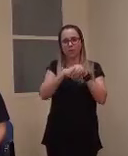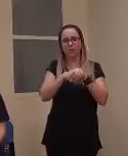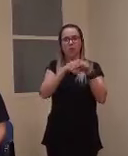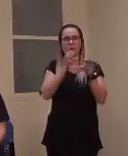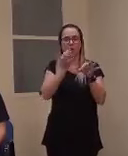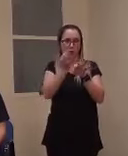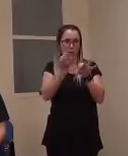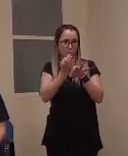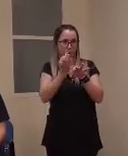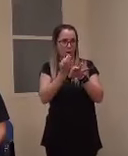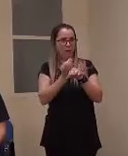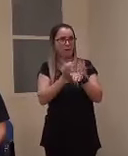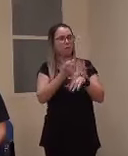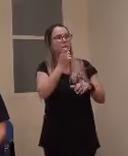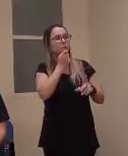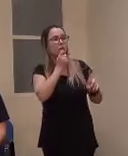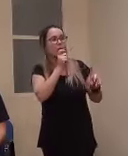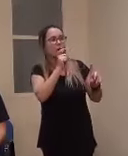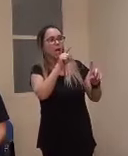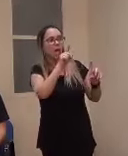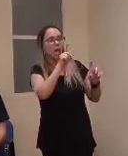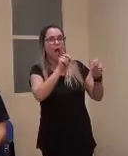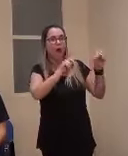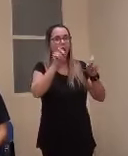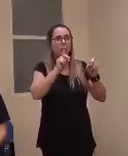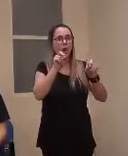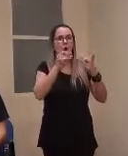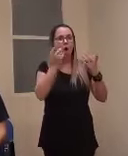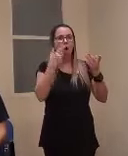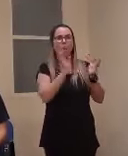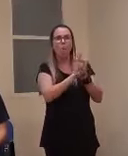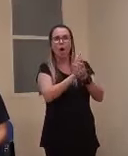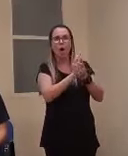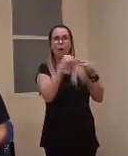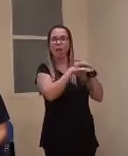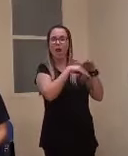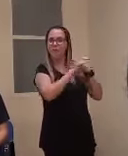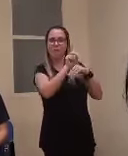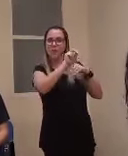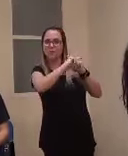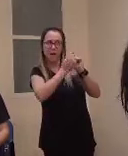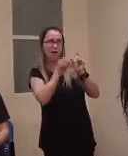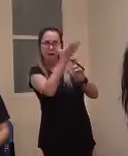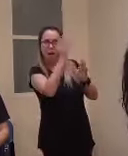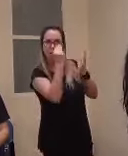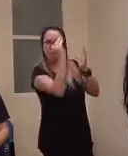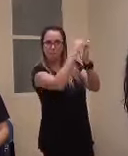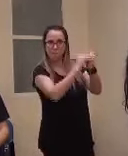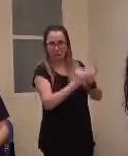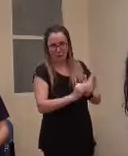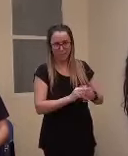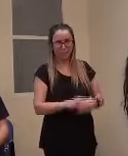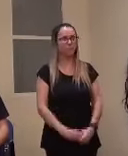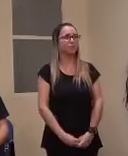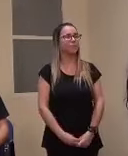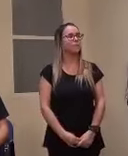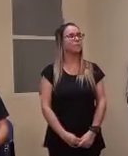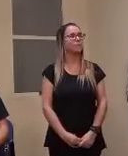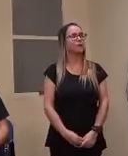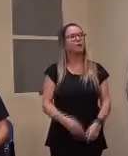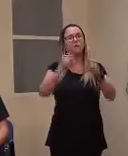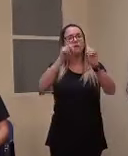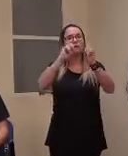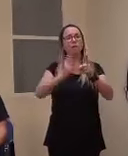les pido también por favor dice algo que de hoy no y no fue desbancado por favor de la zona bueno